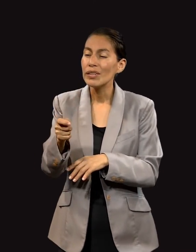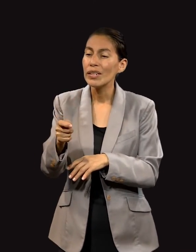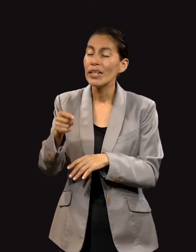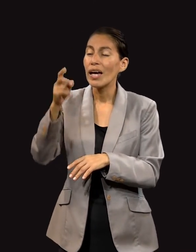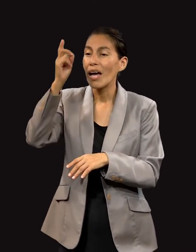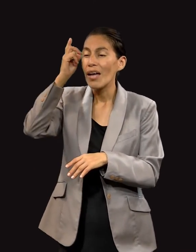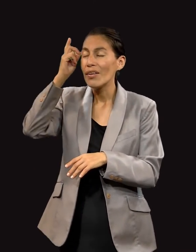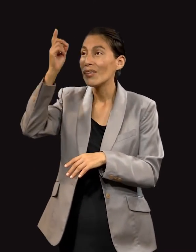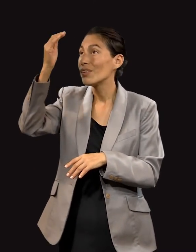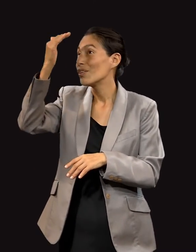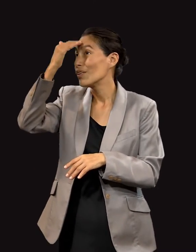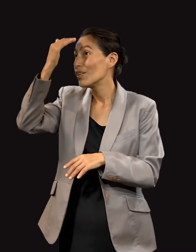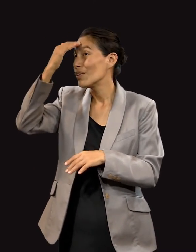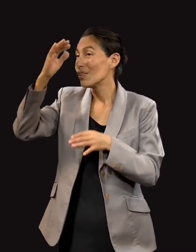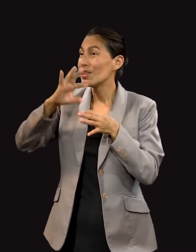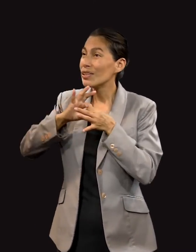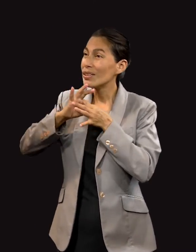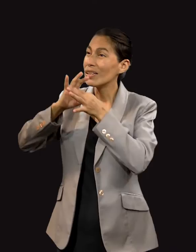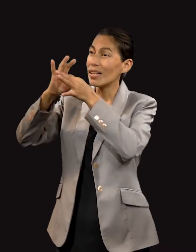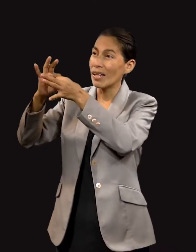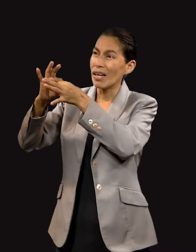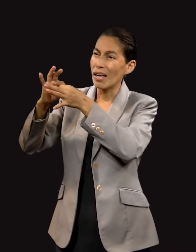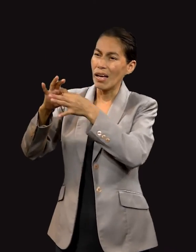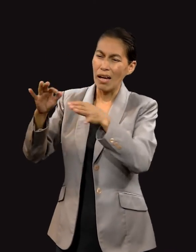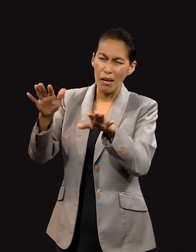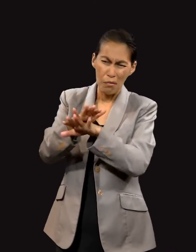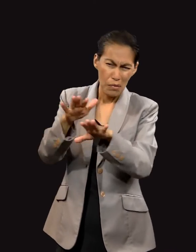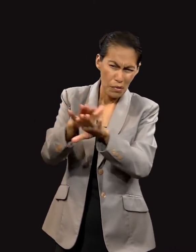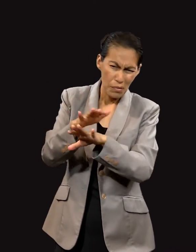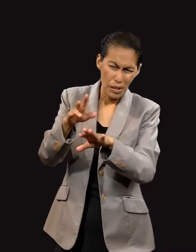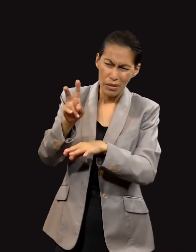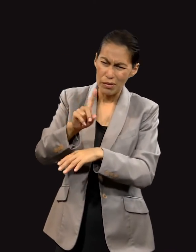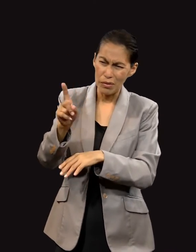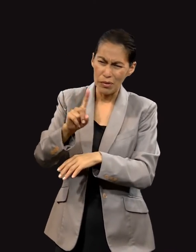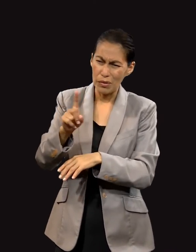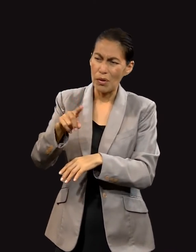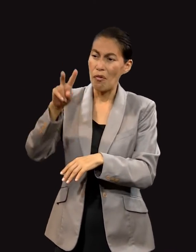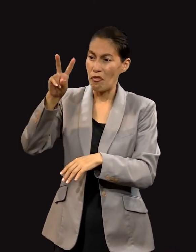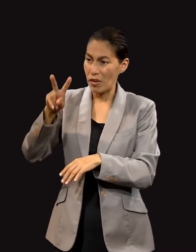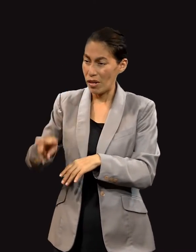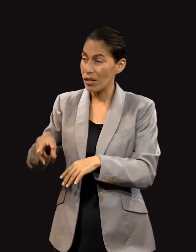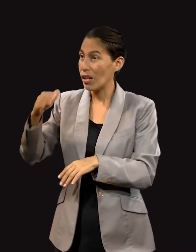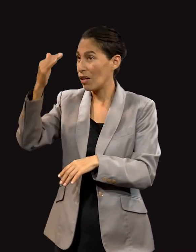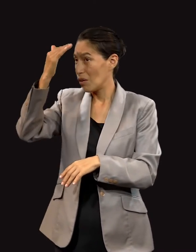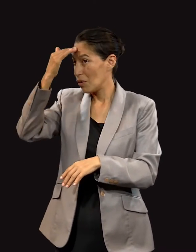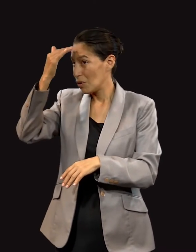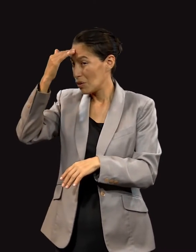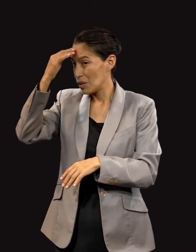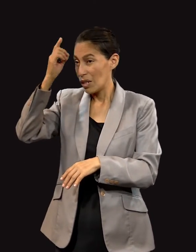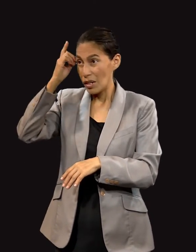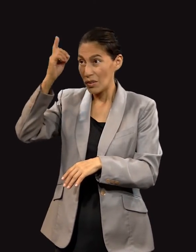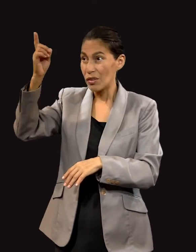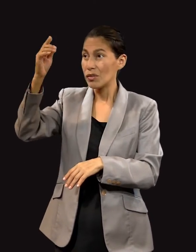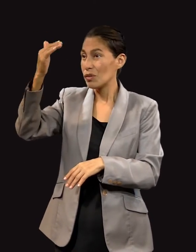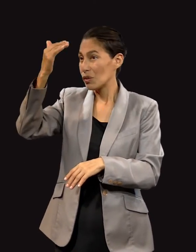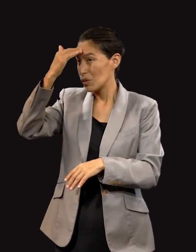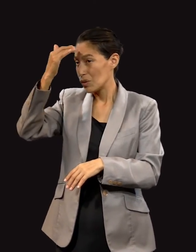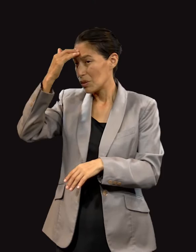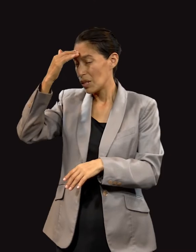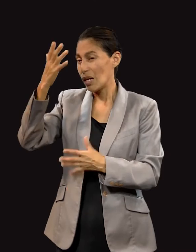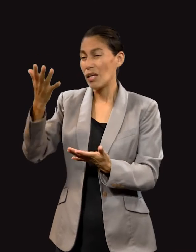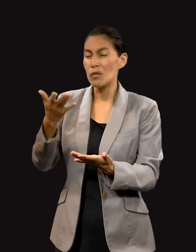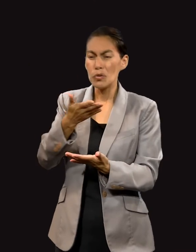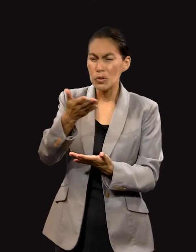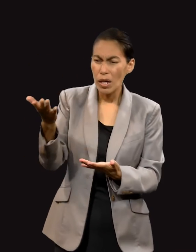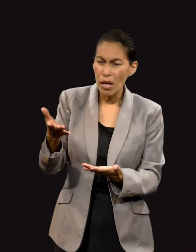Eso, nosotros no cambiamos a nadie, mami. No, usted tiene que conocer la verdad y conocer a Dios. Y aprender,